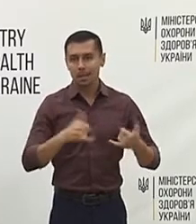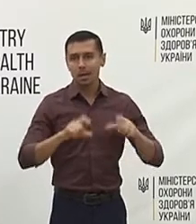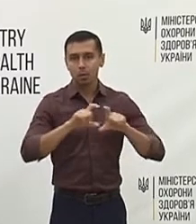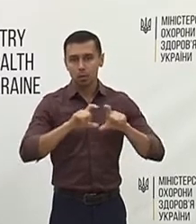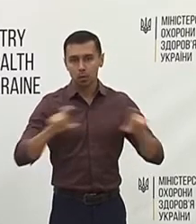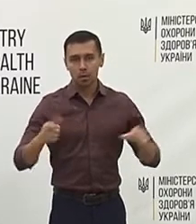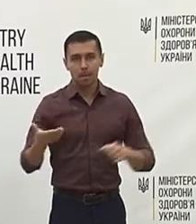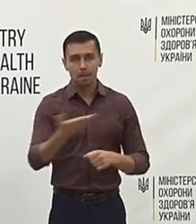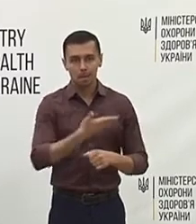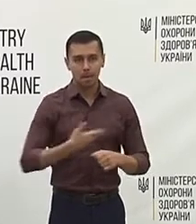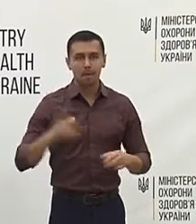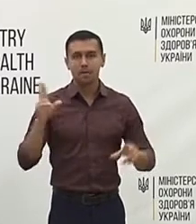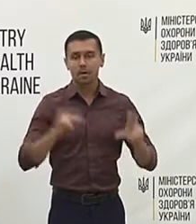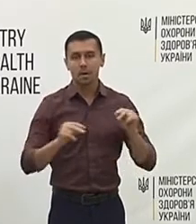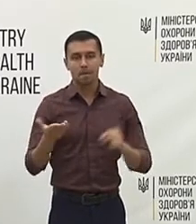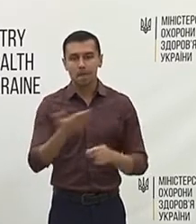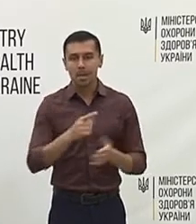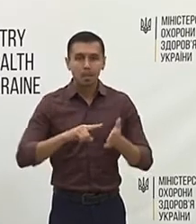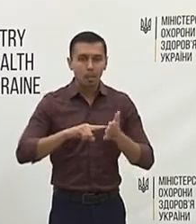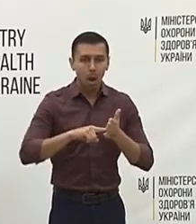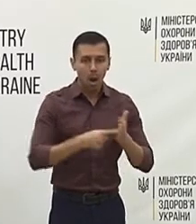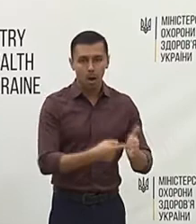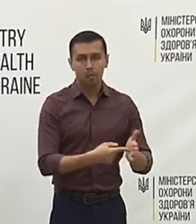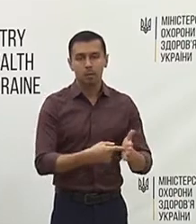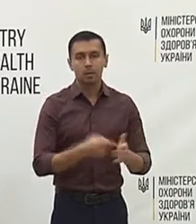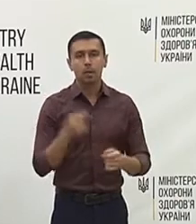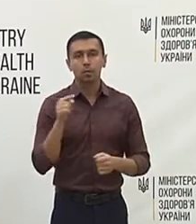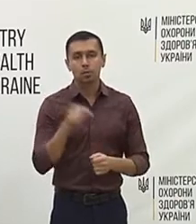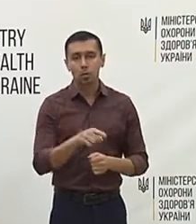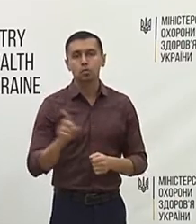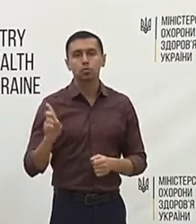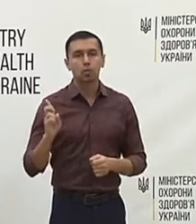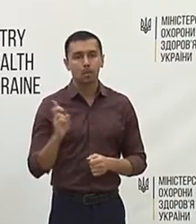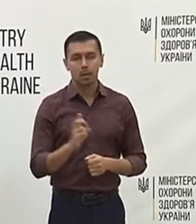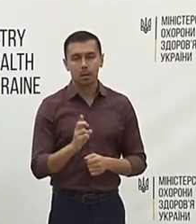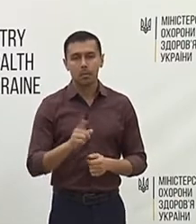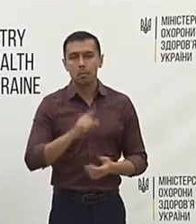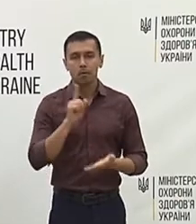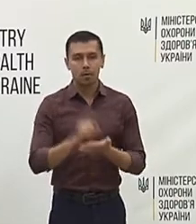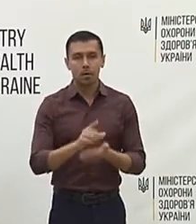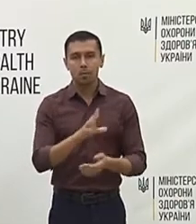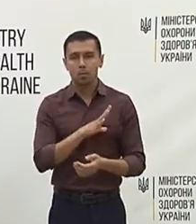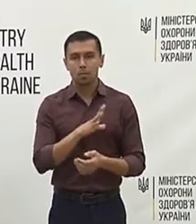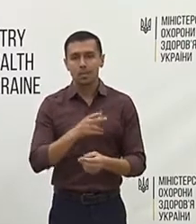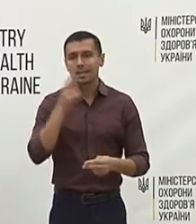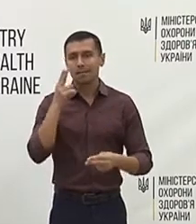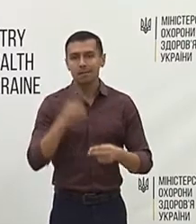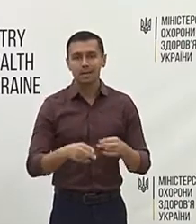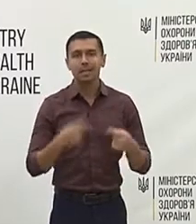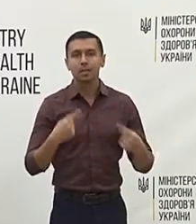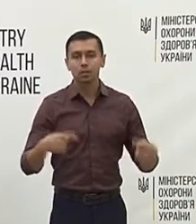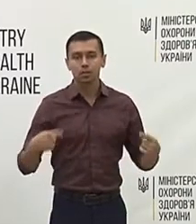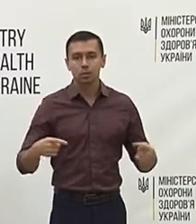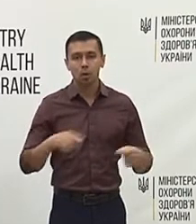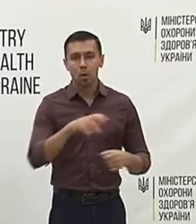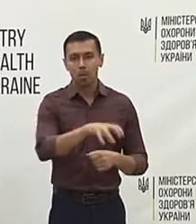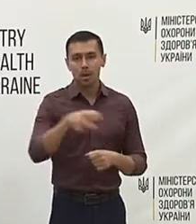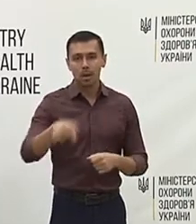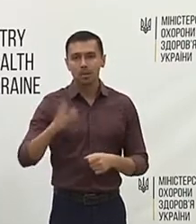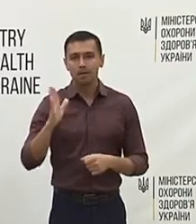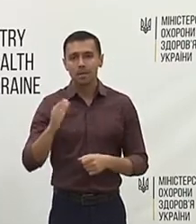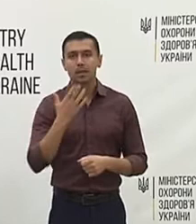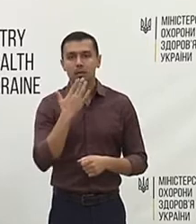лабораторії, ми вважаємо, ми наполягаємо на тому, що повинні бути завершені інші об'єкти